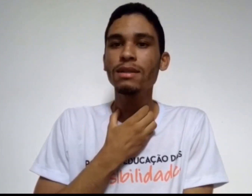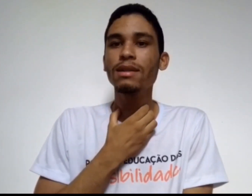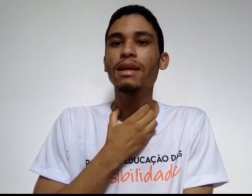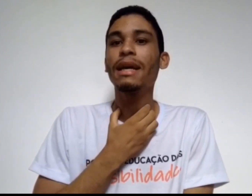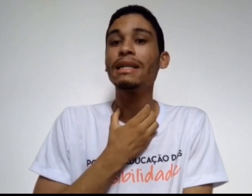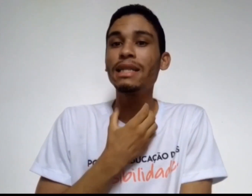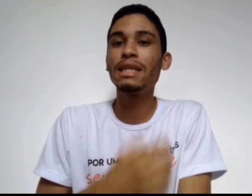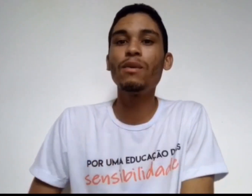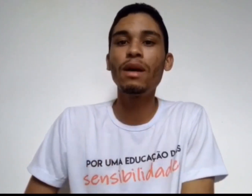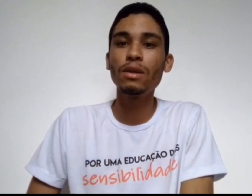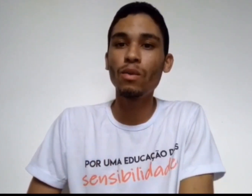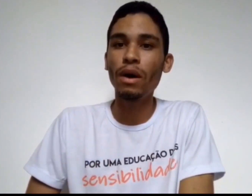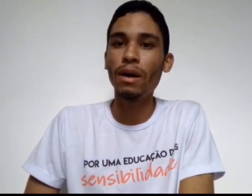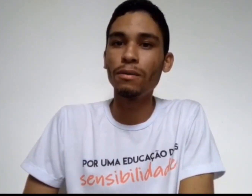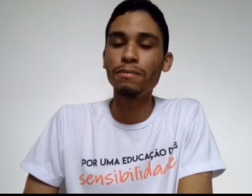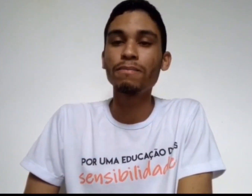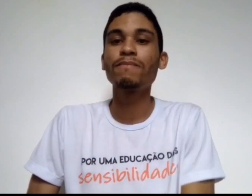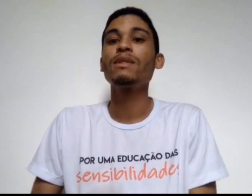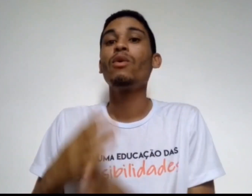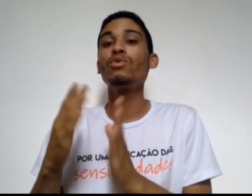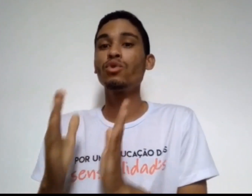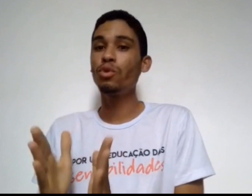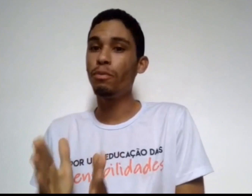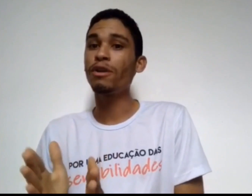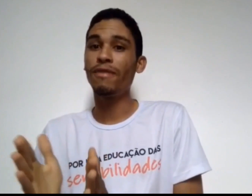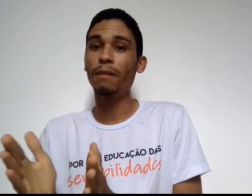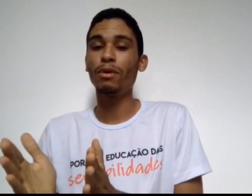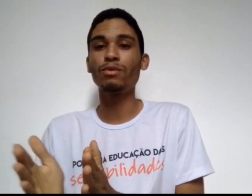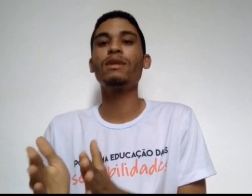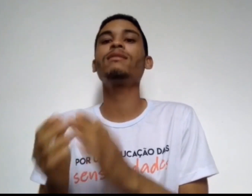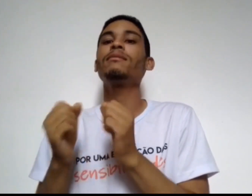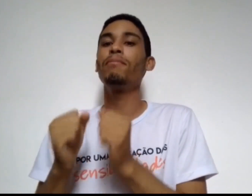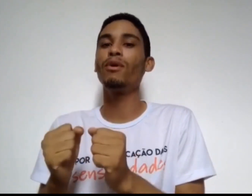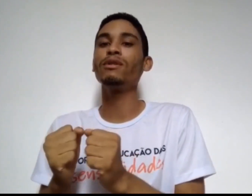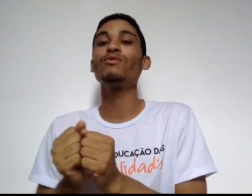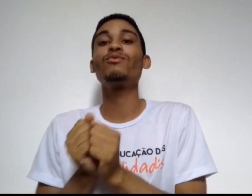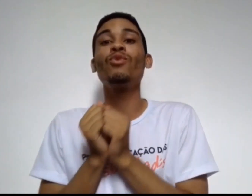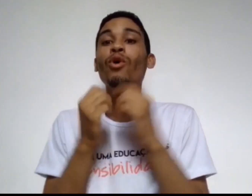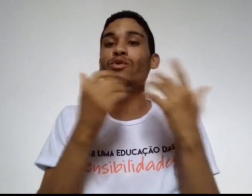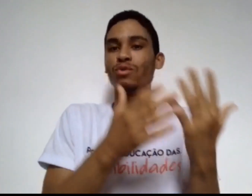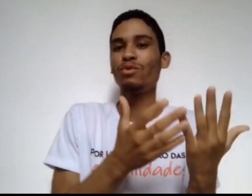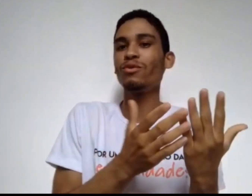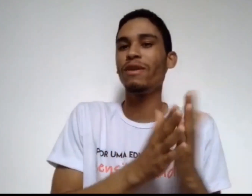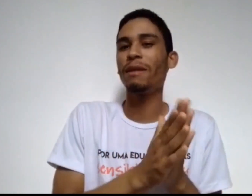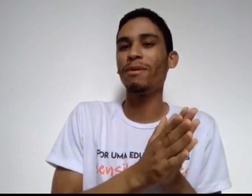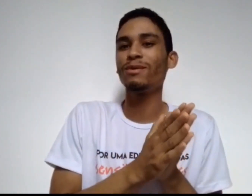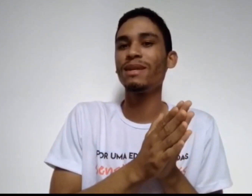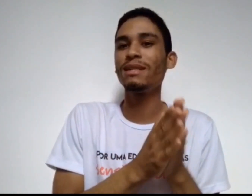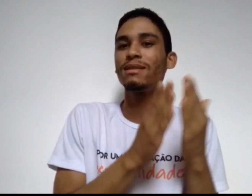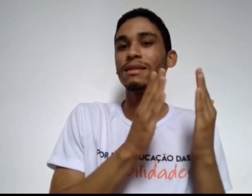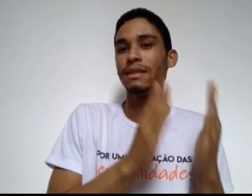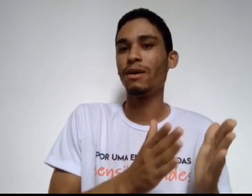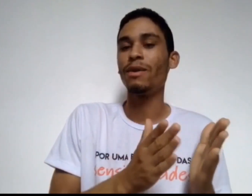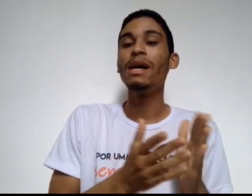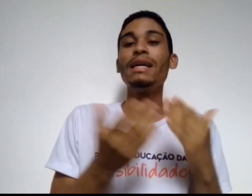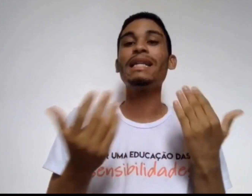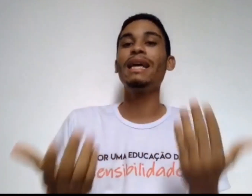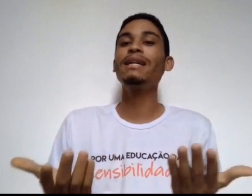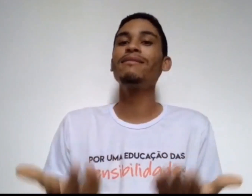sim adquirir uma língua oral. O surdo pode falar português? Pode. Todo surdo fala português? Não. E é daí que vem